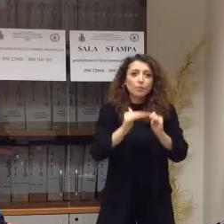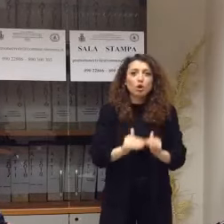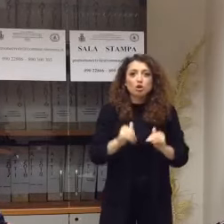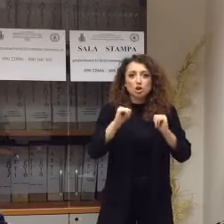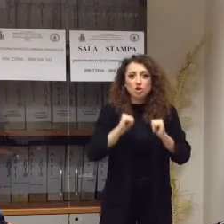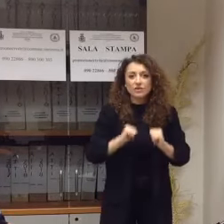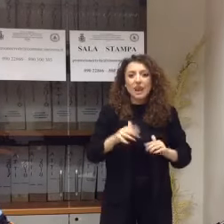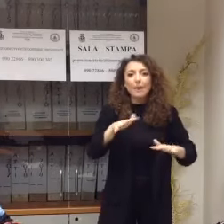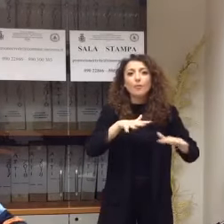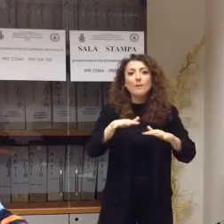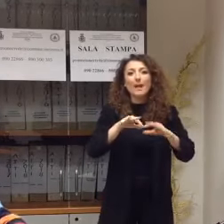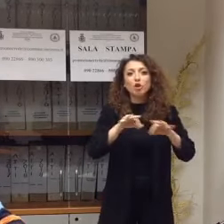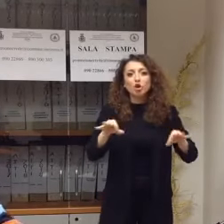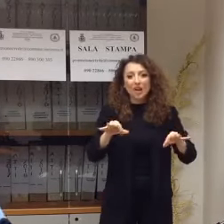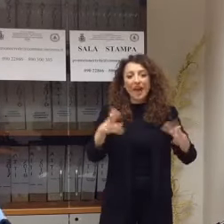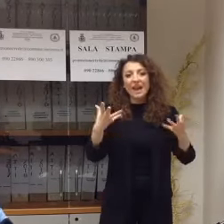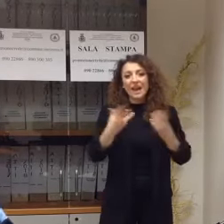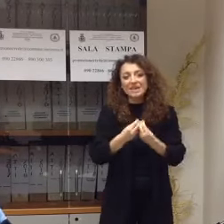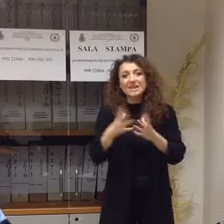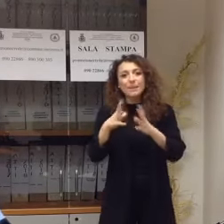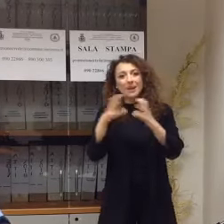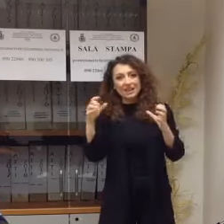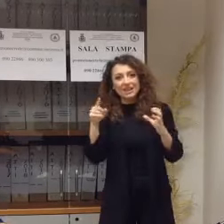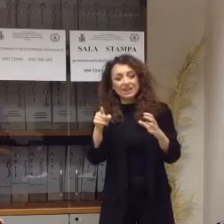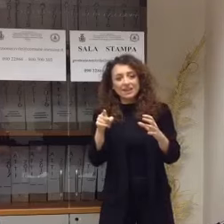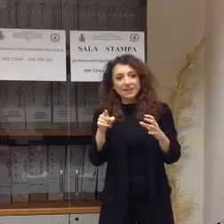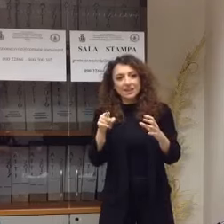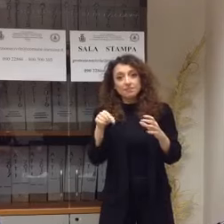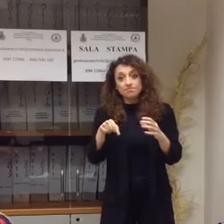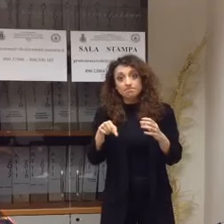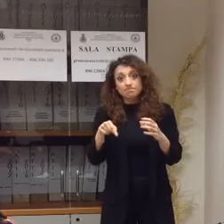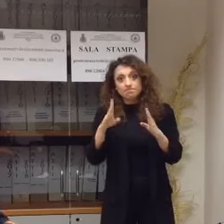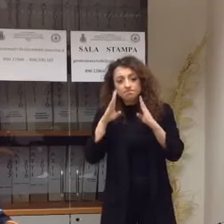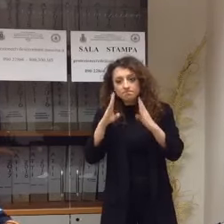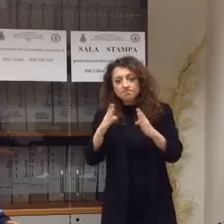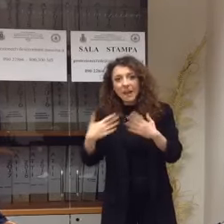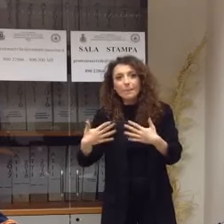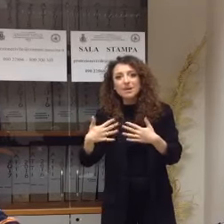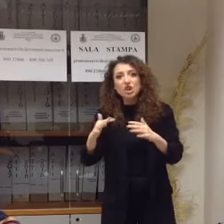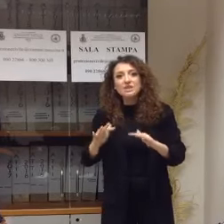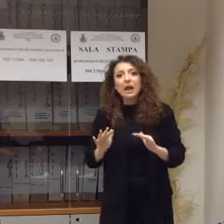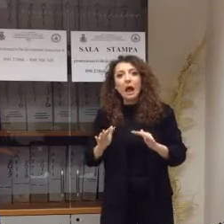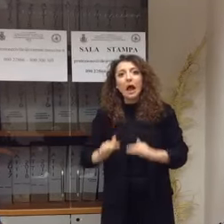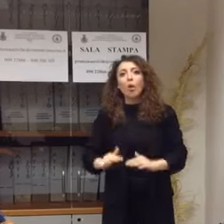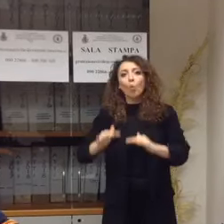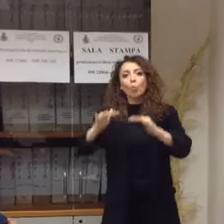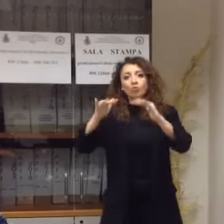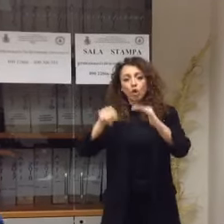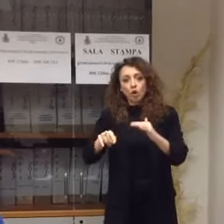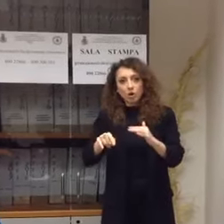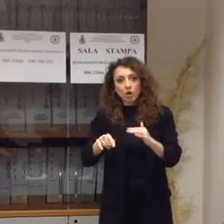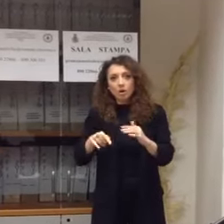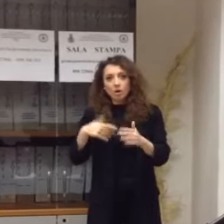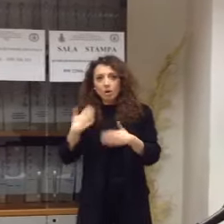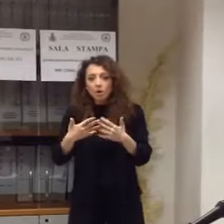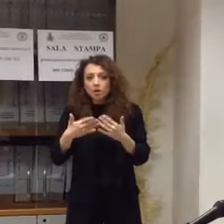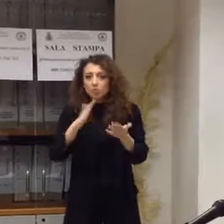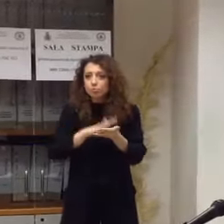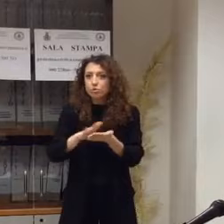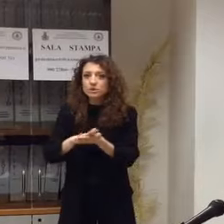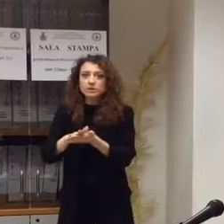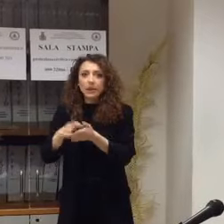Movimento Terra, che insieme alla ditta che si sta occupando delle emergenze alluvionali sta continuando nella nostra azione di pulizia e sistemazione